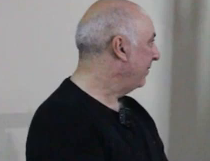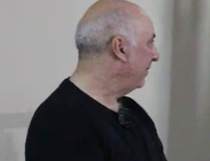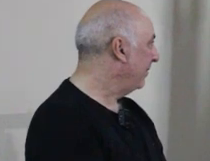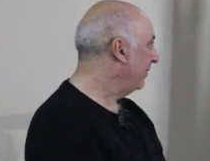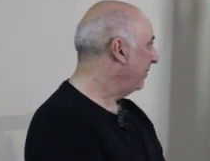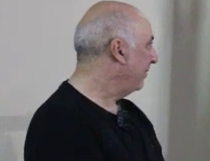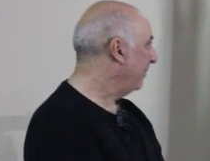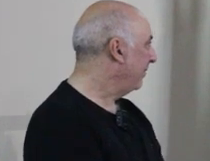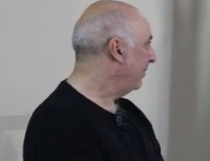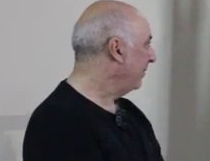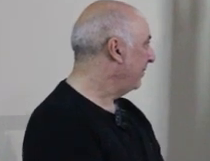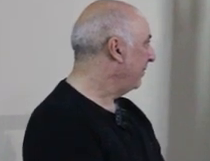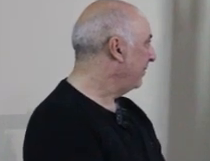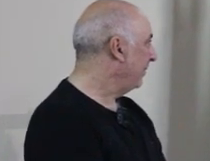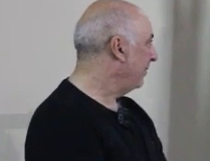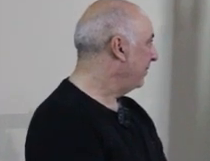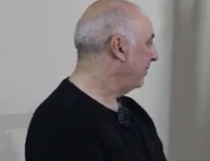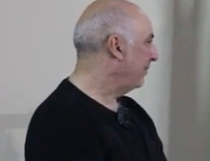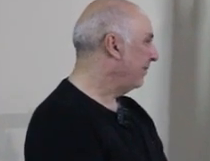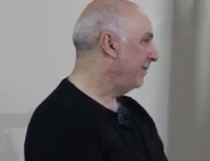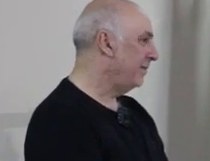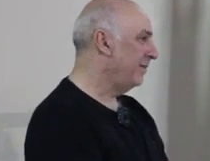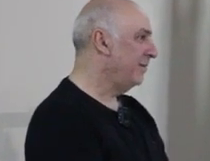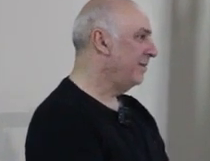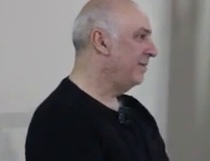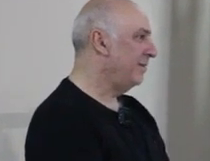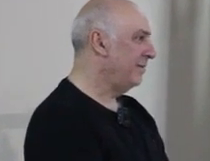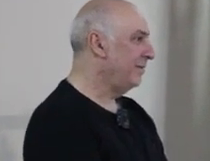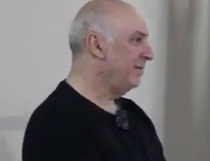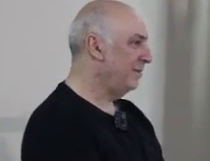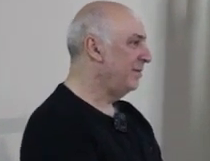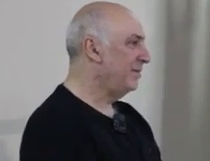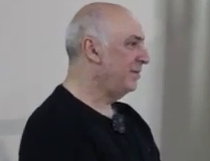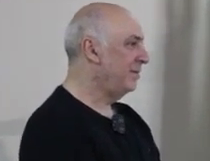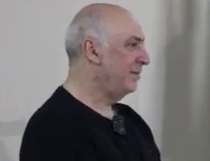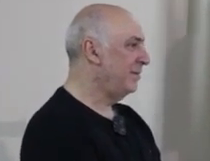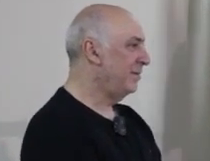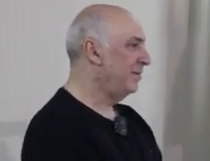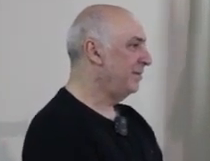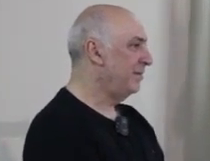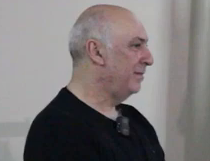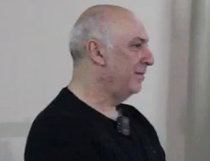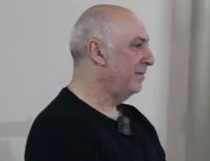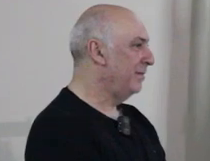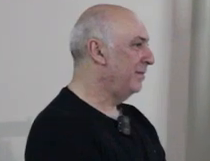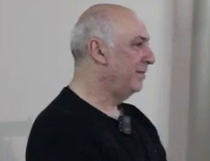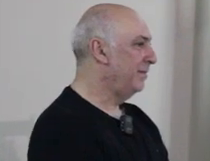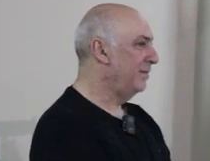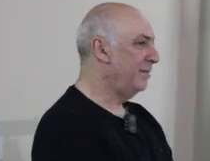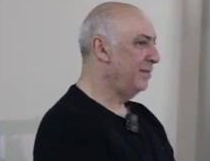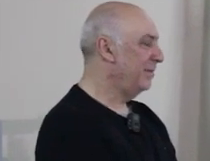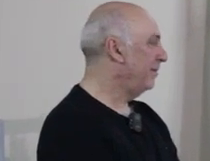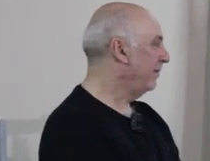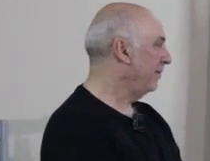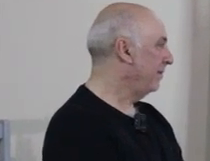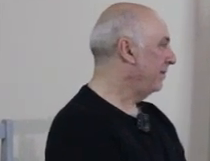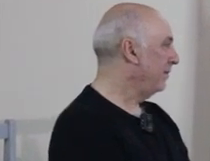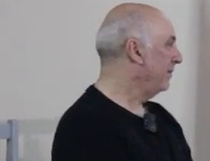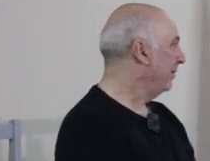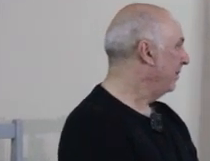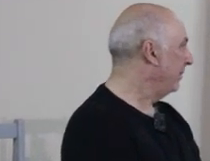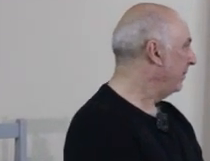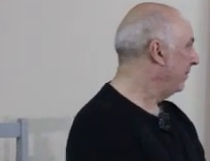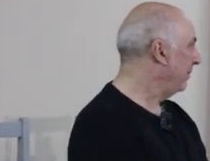aí eu venho lá em 2014, quando o Ivan Napoli, que eu digo que é o nosso embaixador aqui em Paranaguá, me permite, Ivan? Presidente,